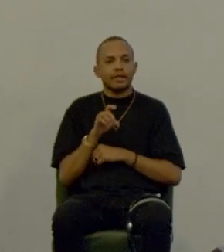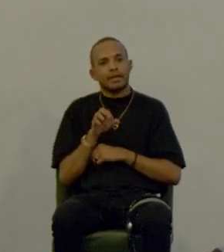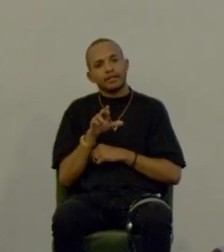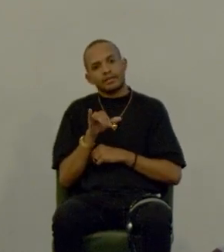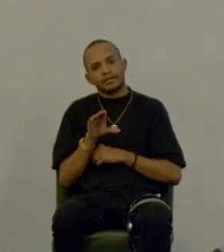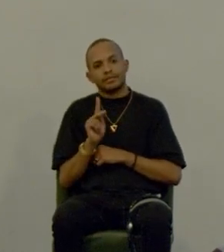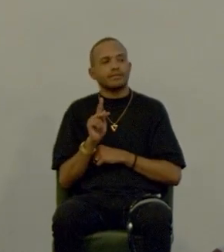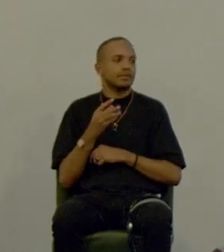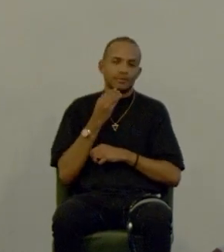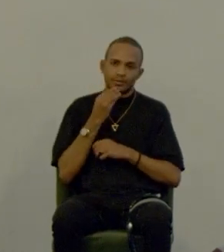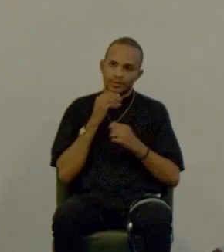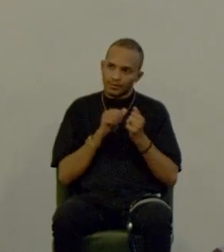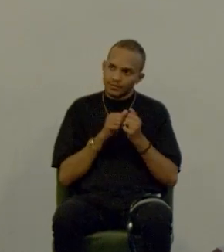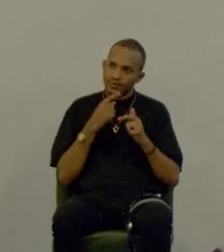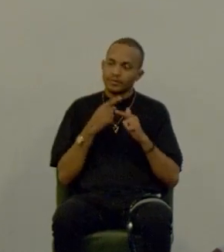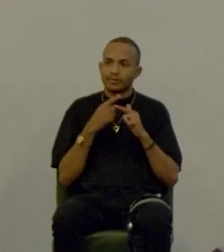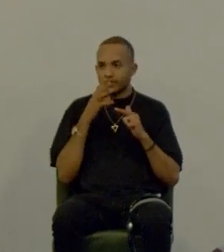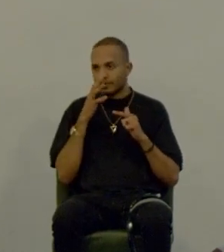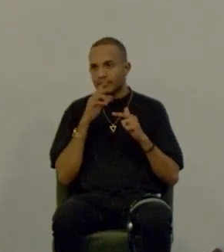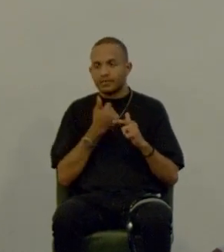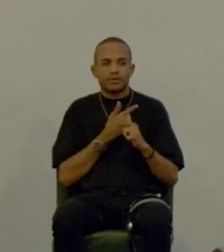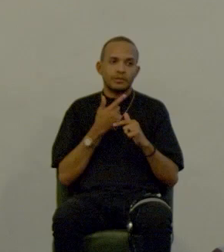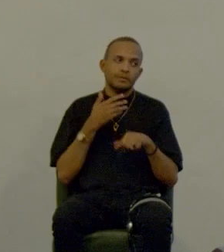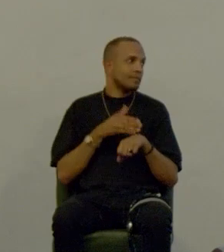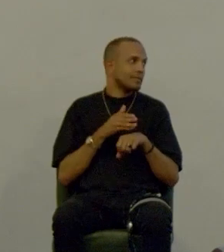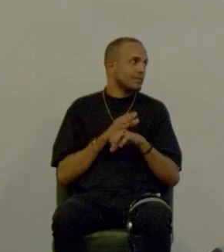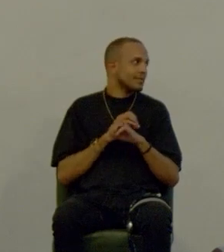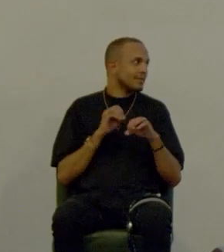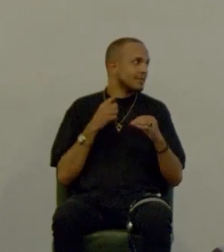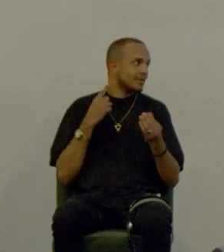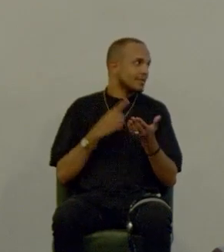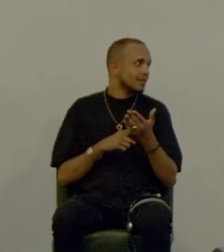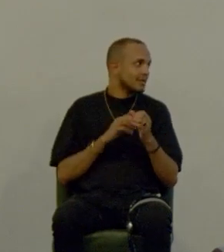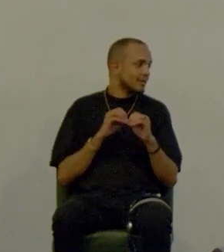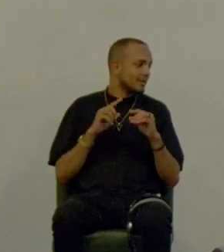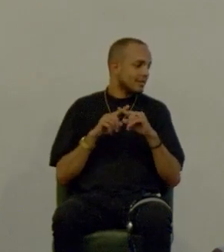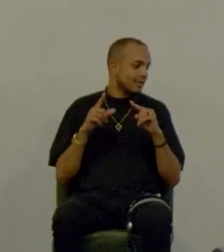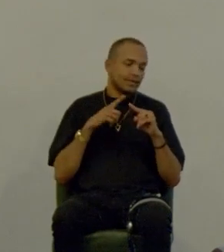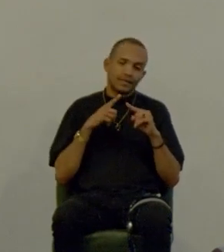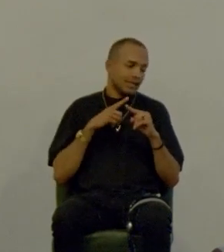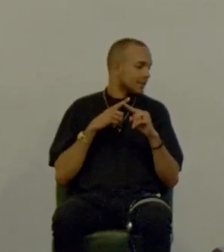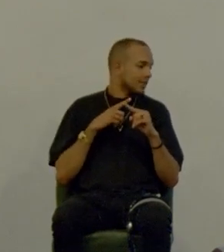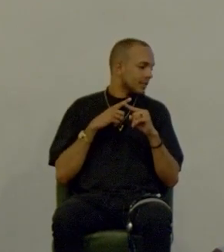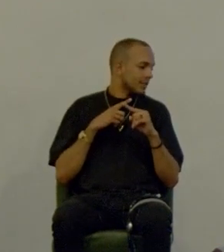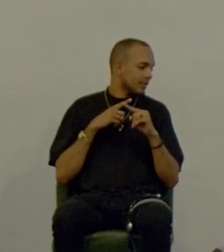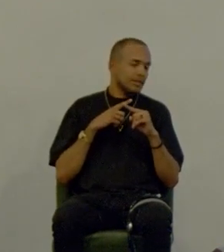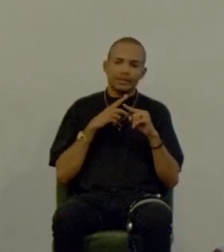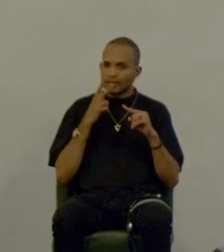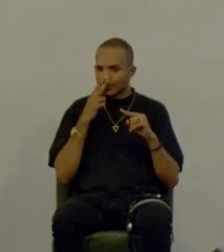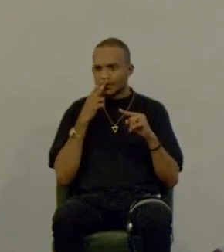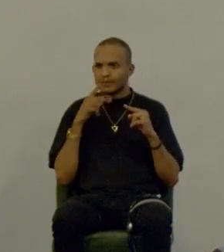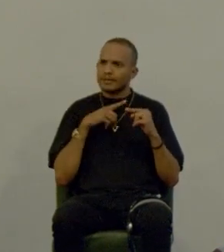aqui. Interessante porque a gente não ensaiou, a gente não combinou, mas existe eu acho que eu